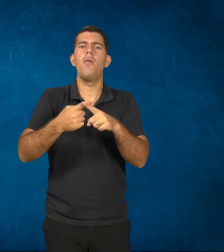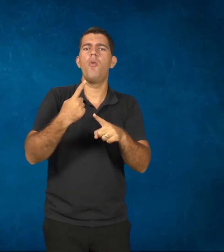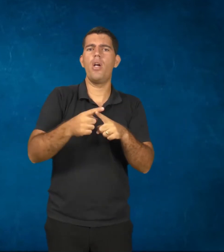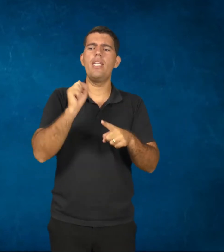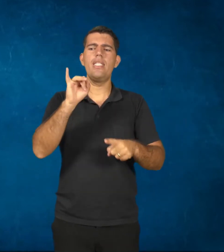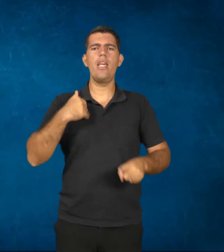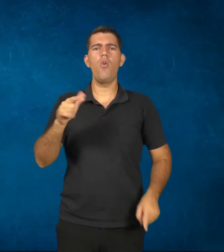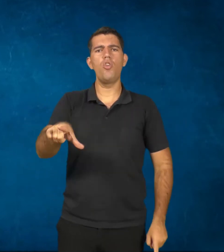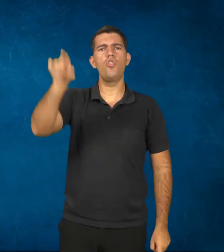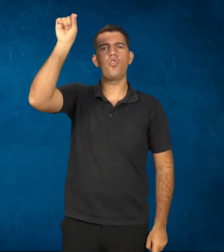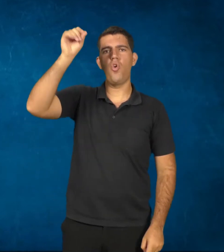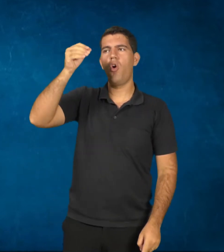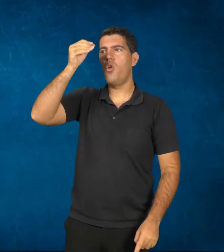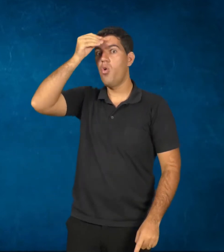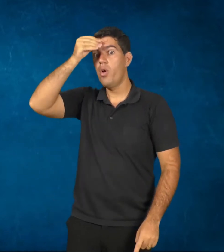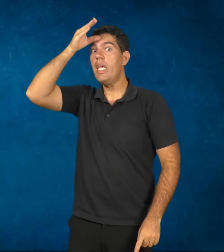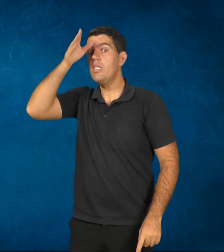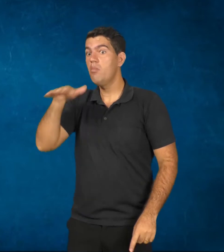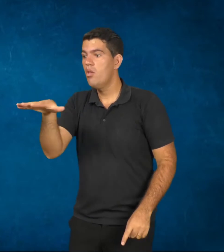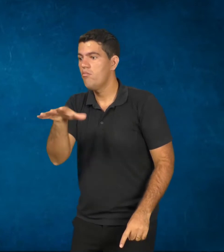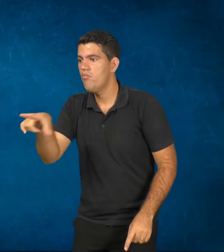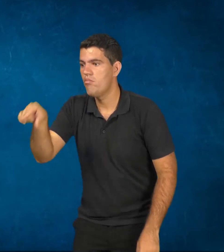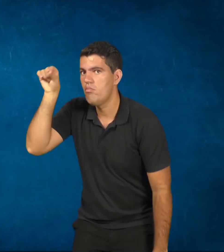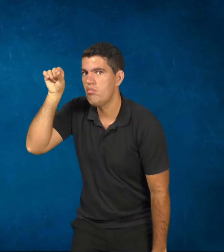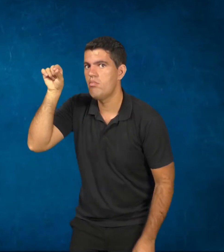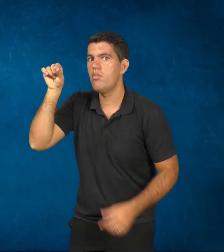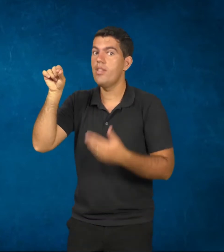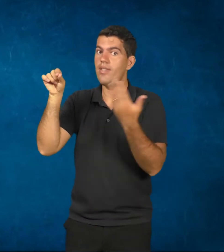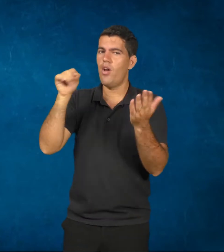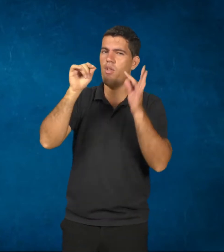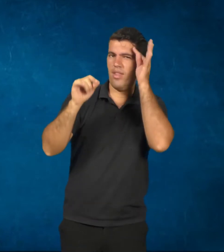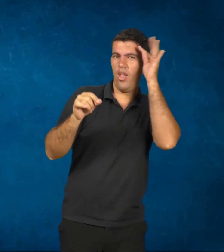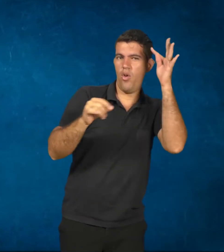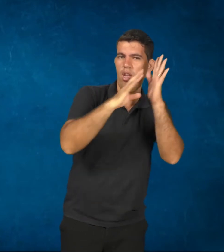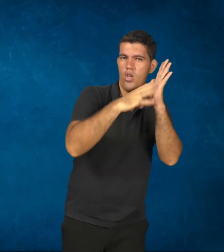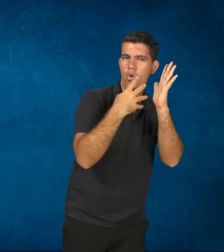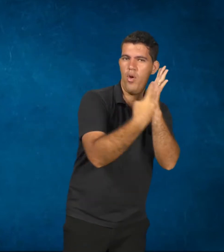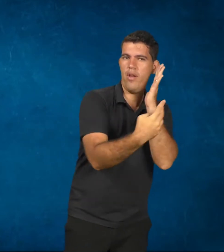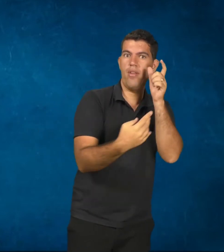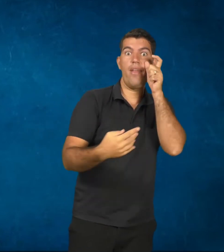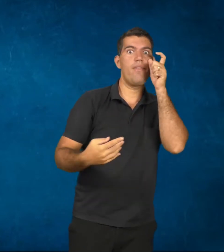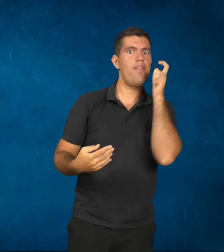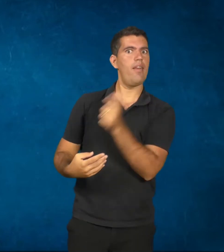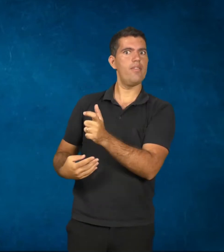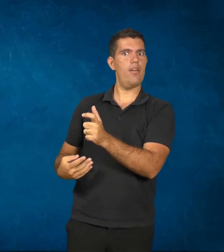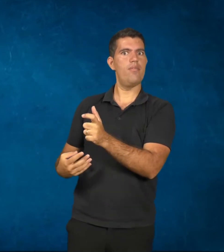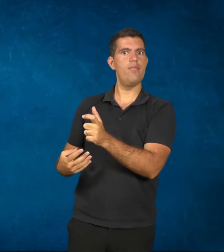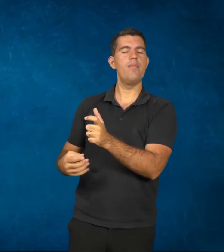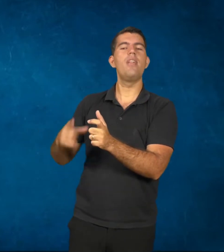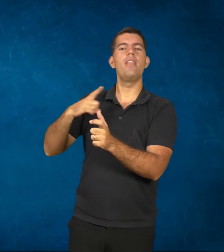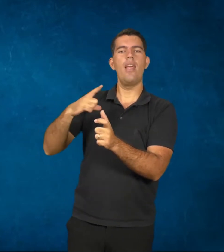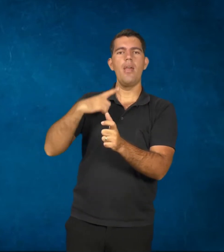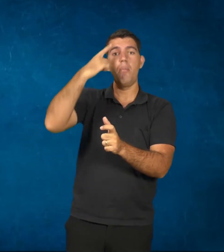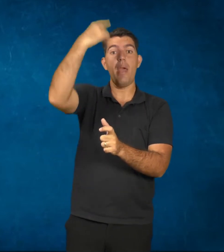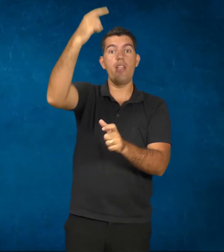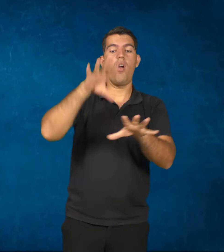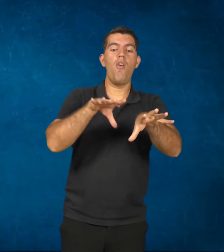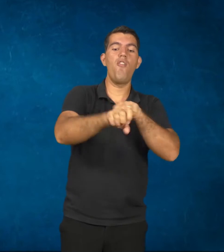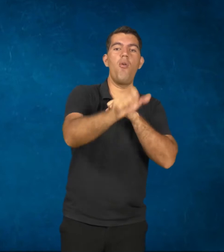selecionar conhecimentos, as teorias de currículo agem intencionalmente, pensam na formação do ser humano para uma